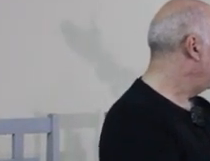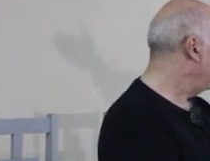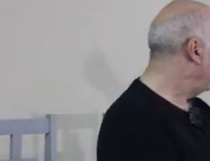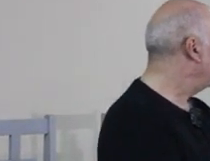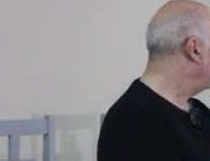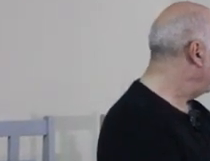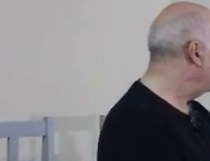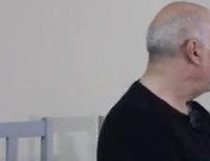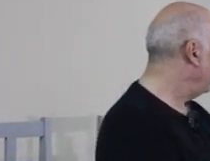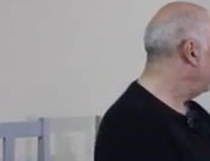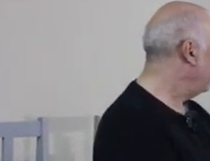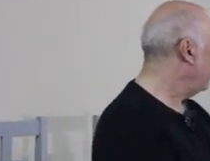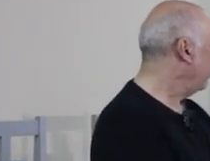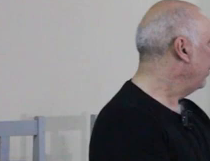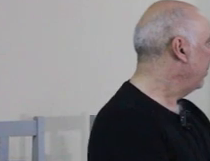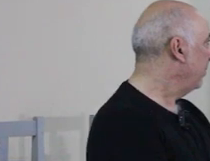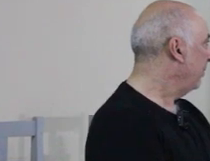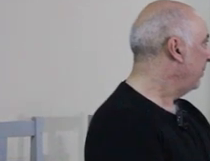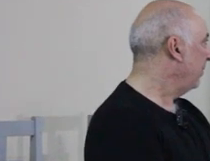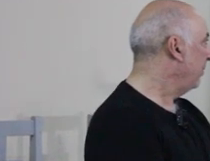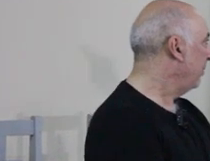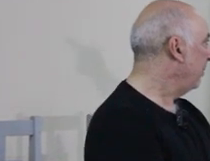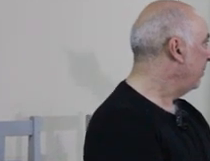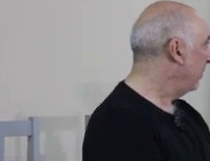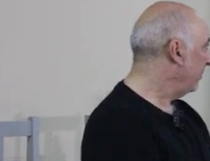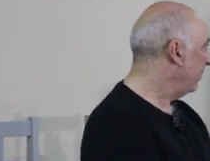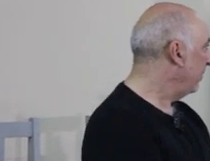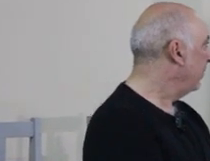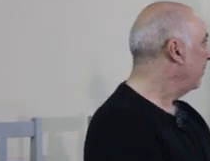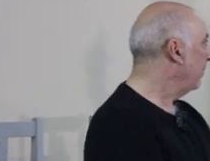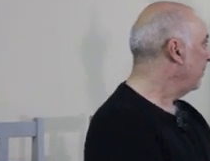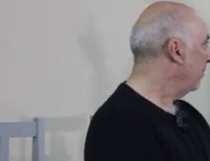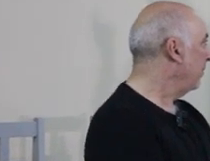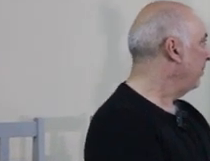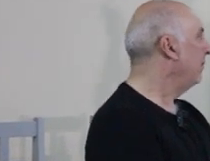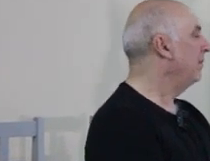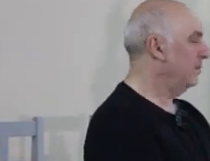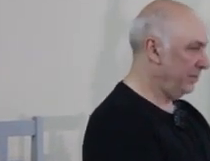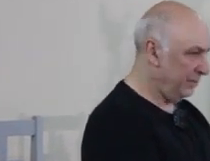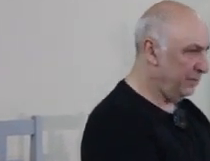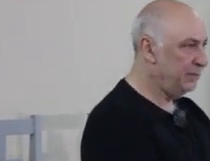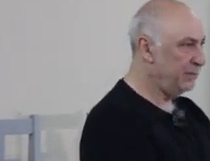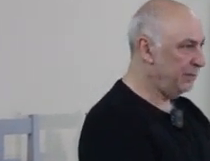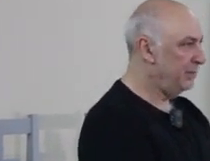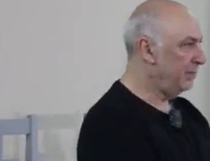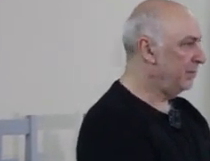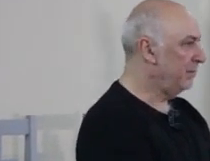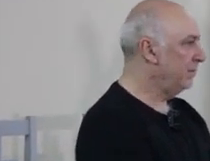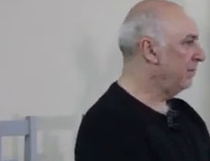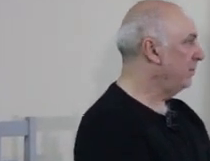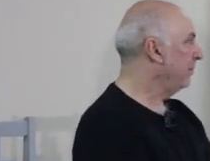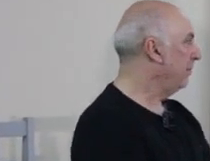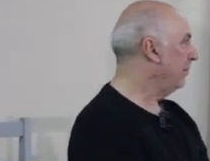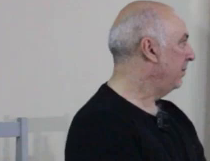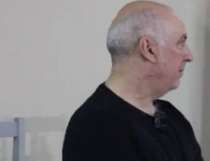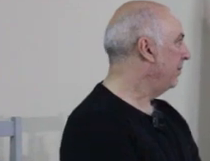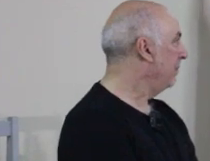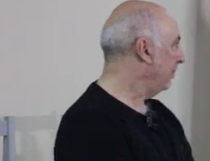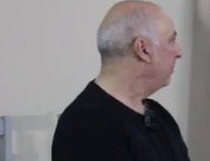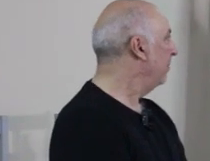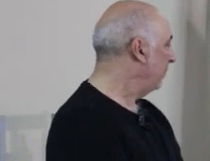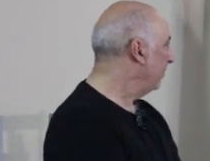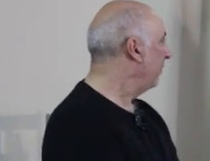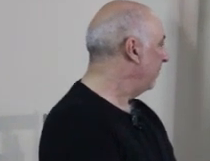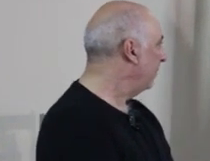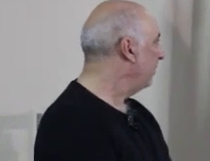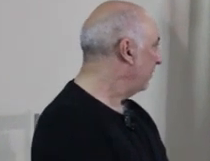com certeza do vice-governador Piana. Então eu mostro aqui a força política de todo mundo em prol de um